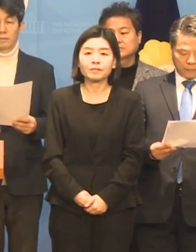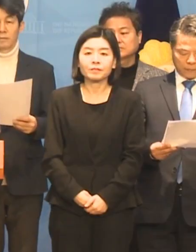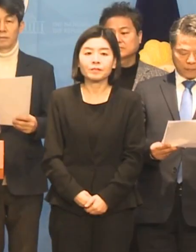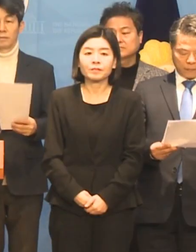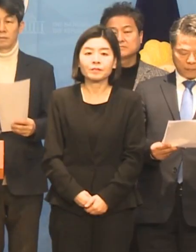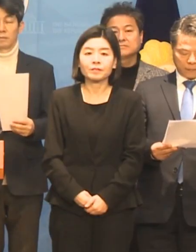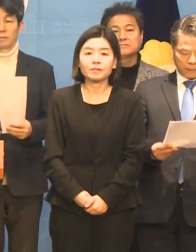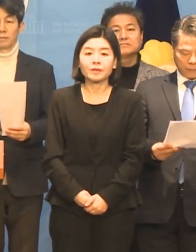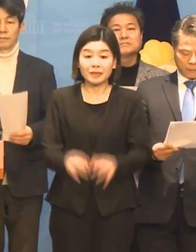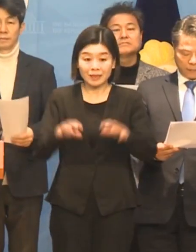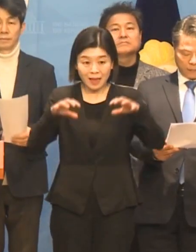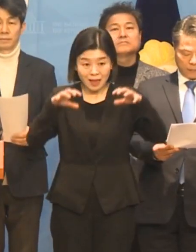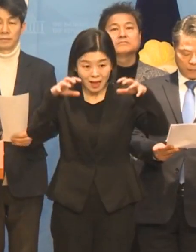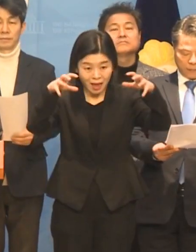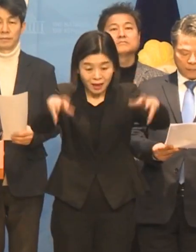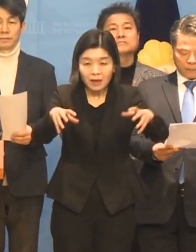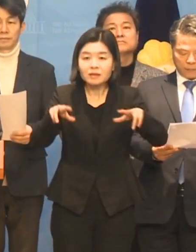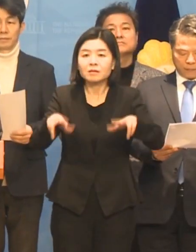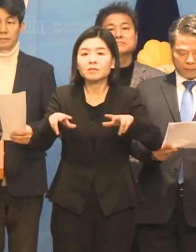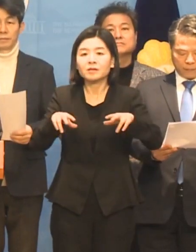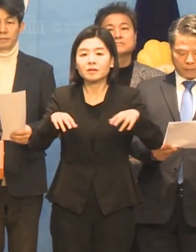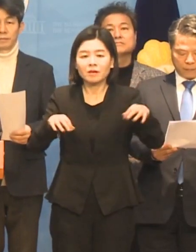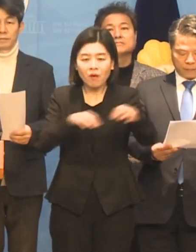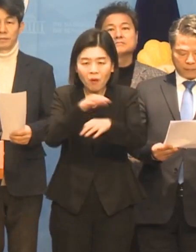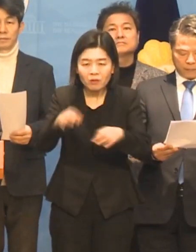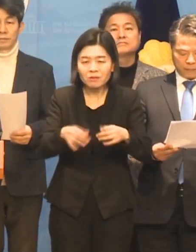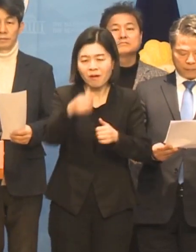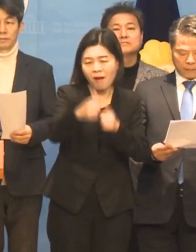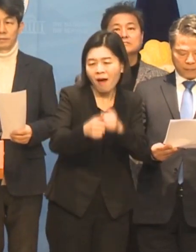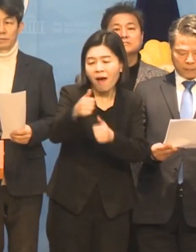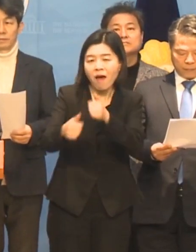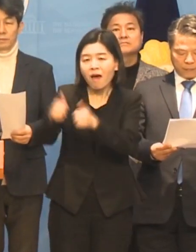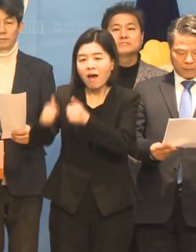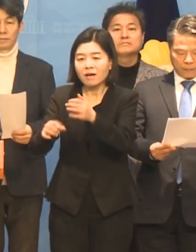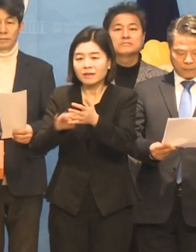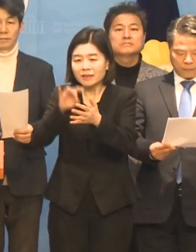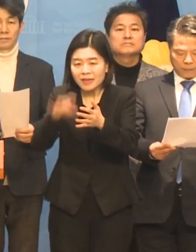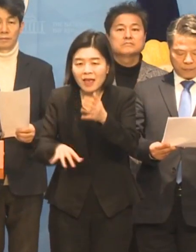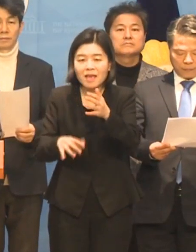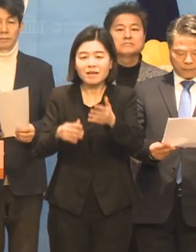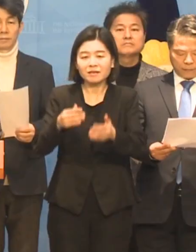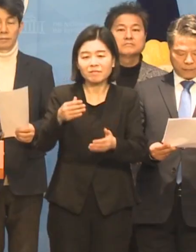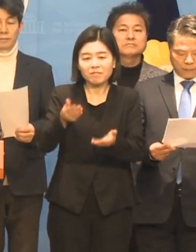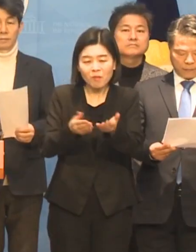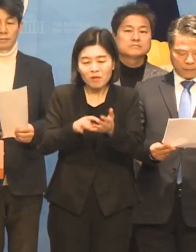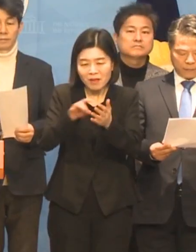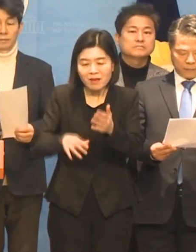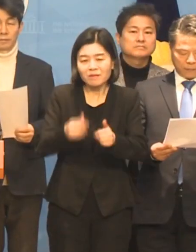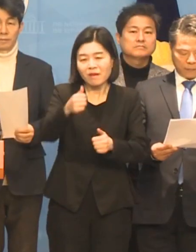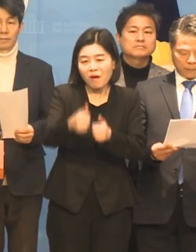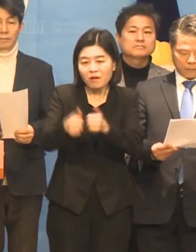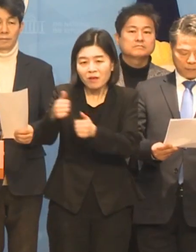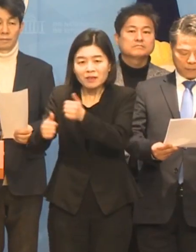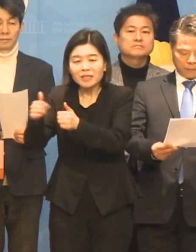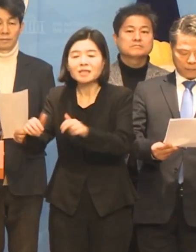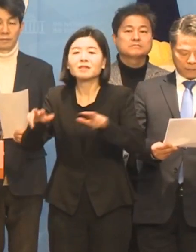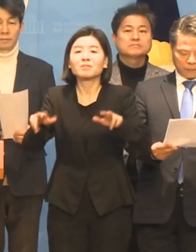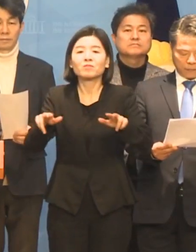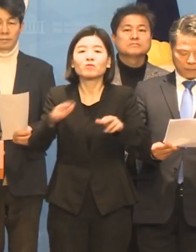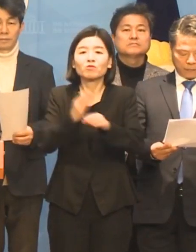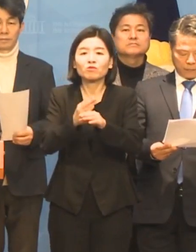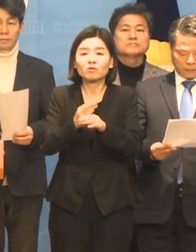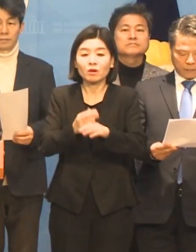세계는 경제전쟁과 관세전쟁 속에서 생존을 위한 경쟁을 벌이고 있습니다. 모든 국가가